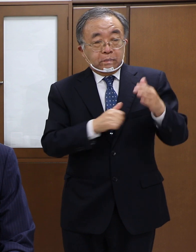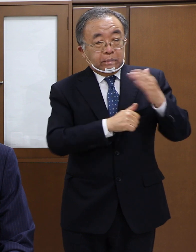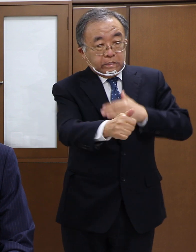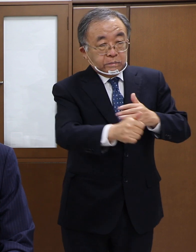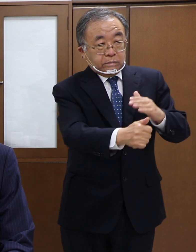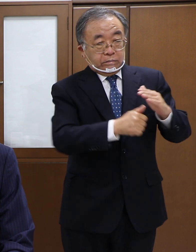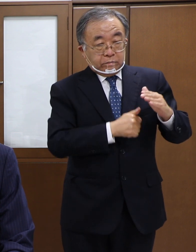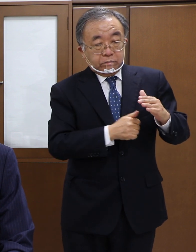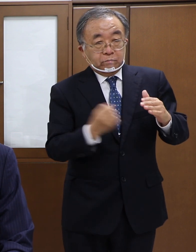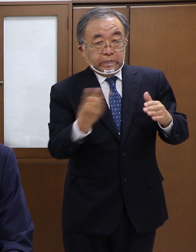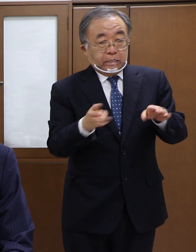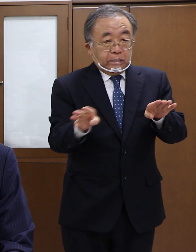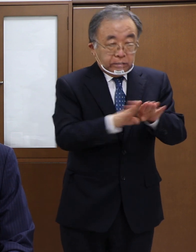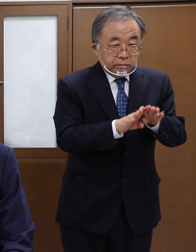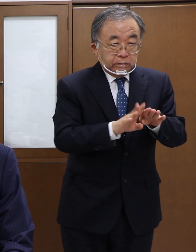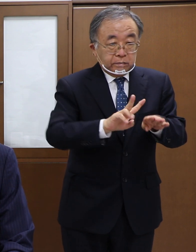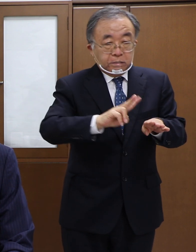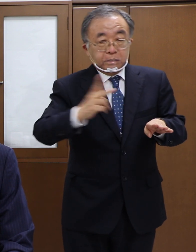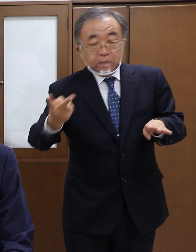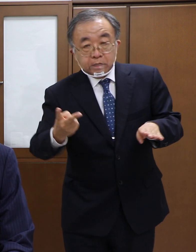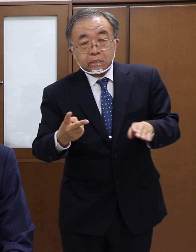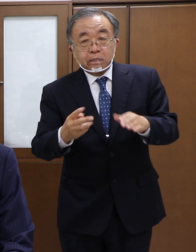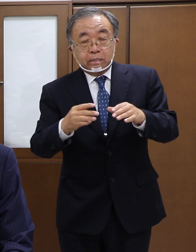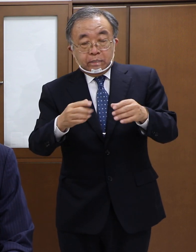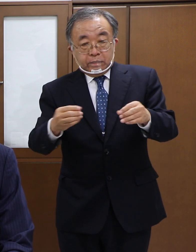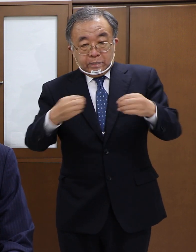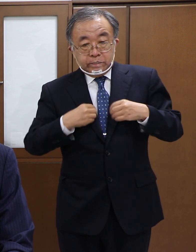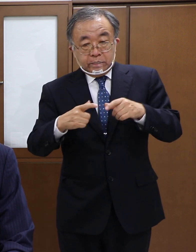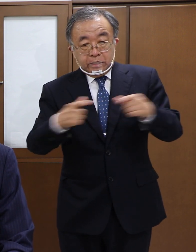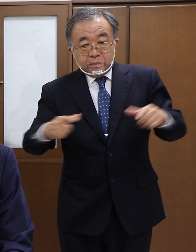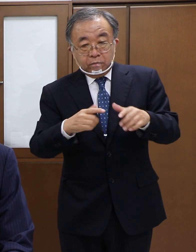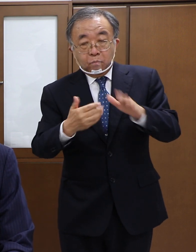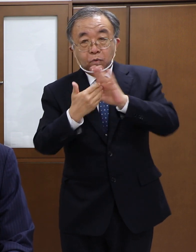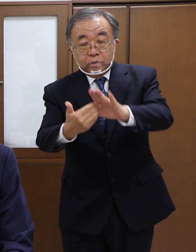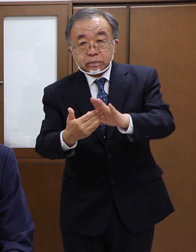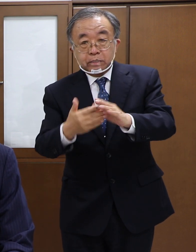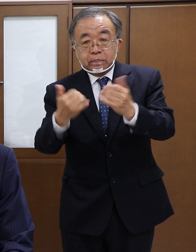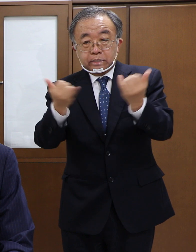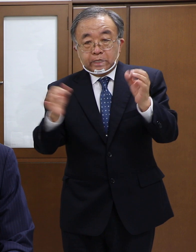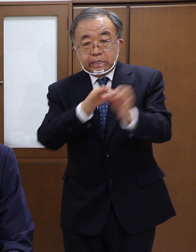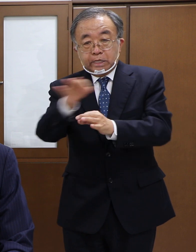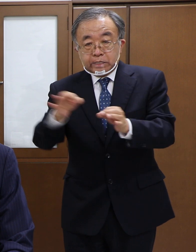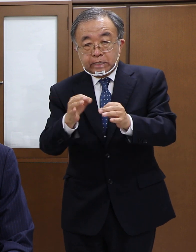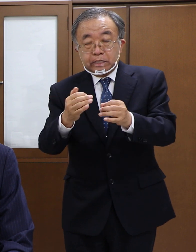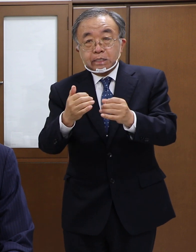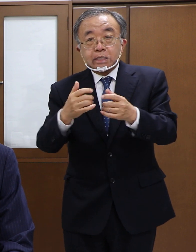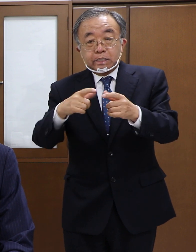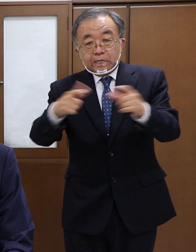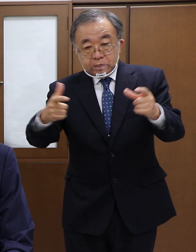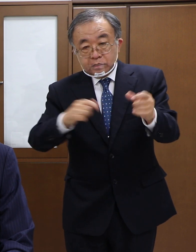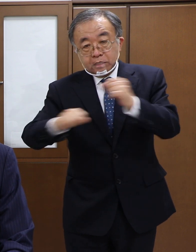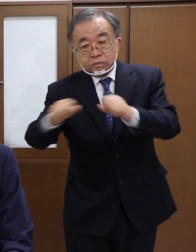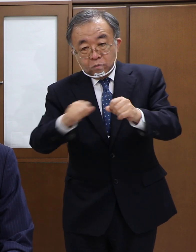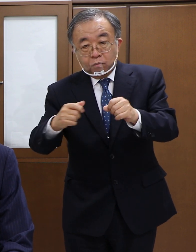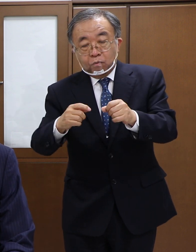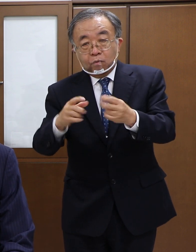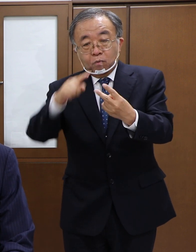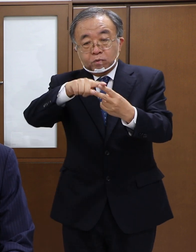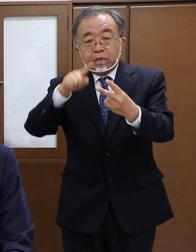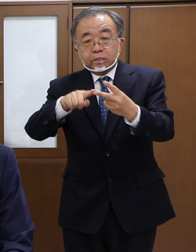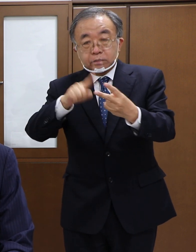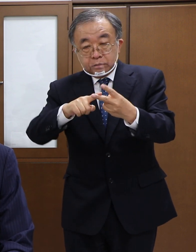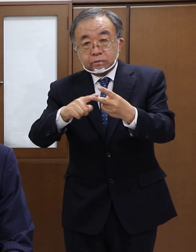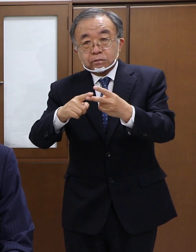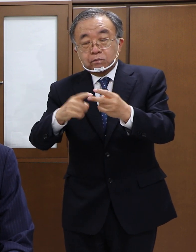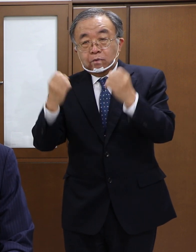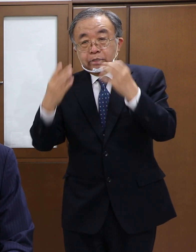自粛や休業から感染拡大の防止と社会経済活動の両立を行う新しい生